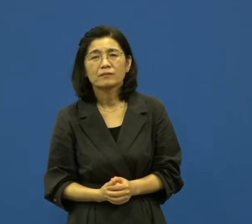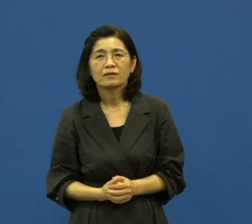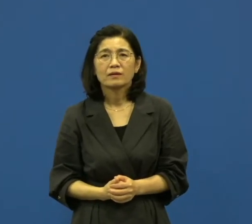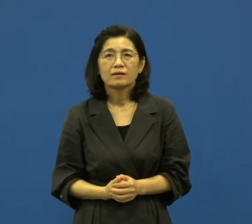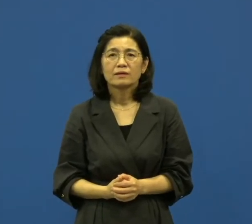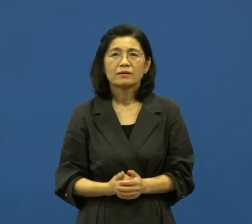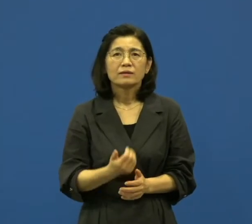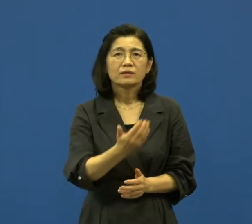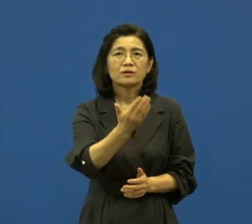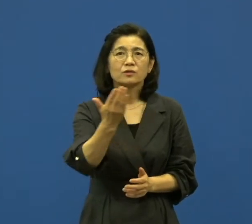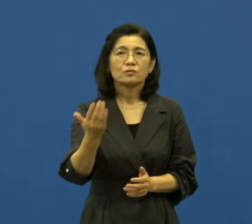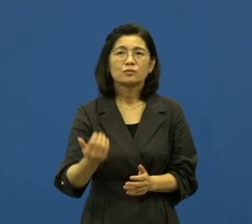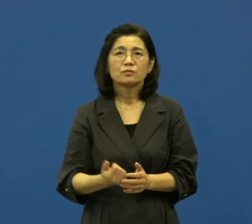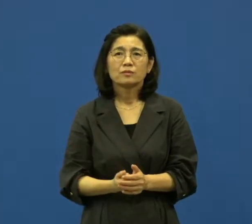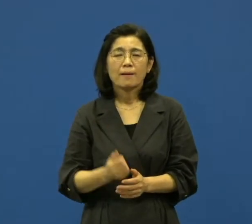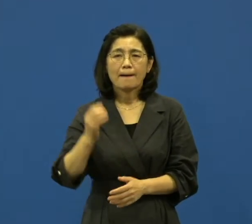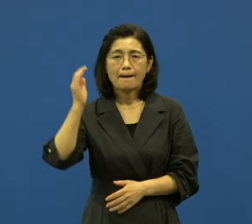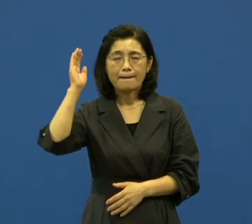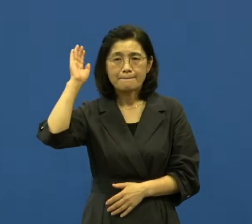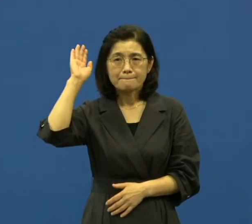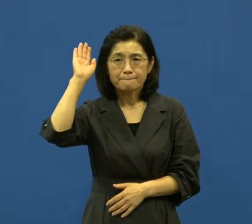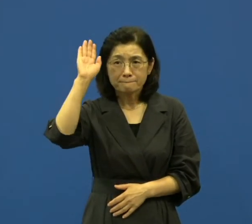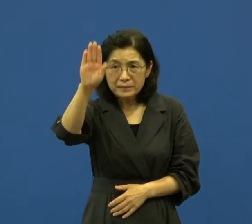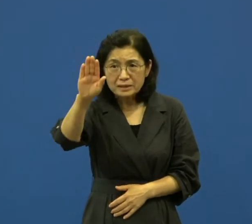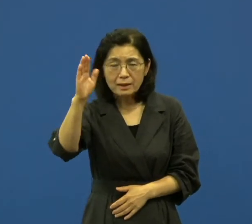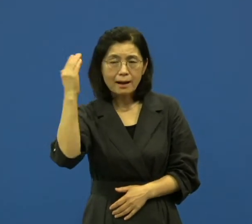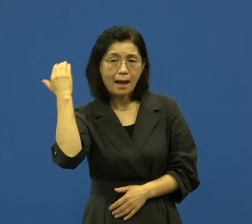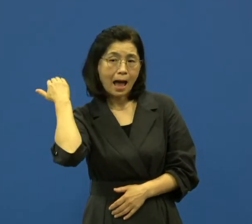그러면 여러분, 미래가 안 보이면 오늘이 마지막이 되는 거예요.